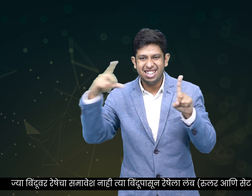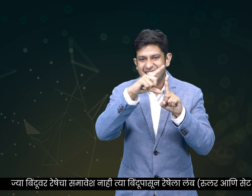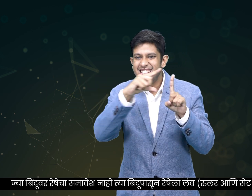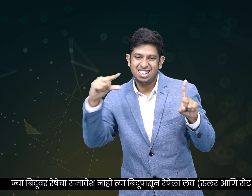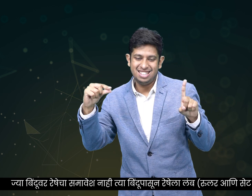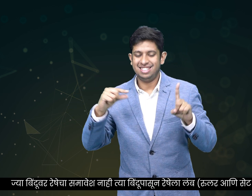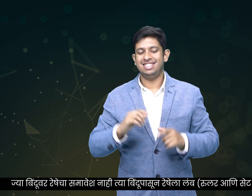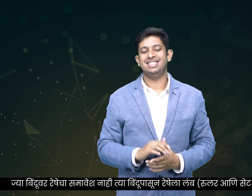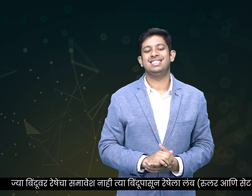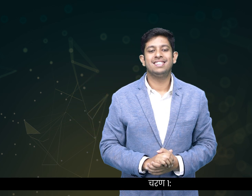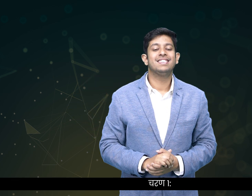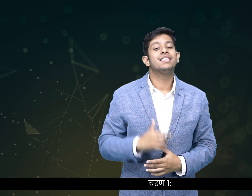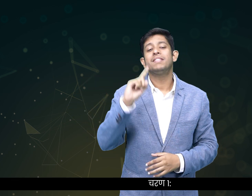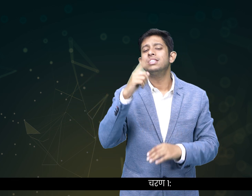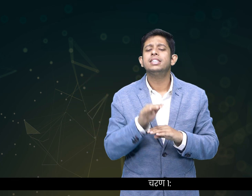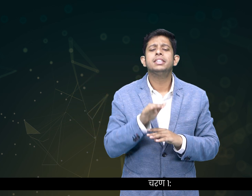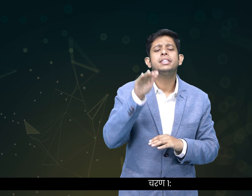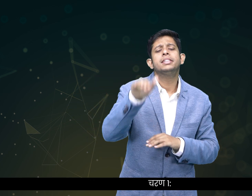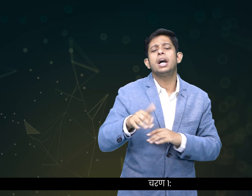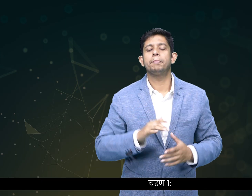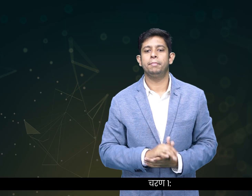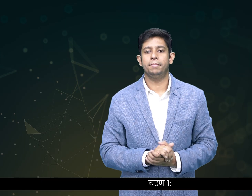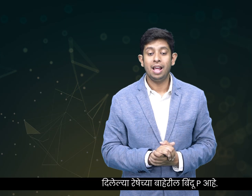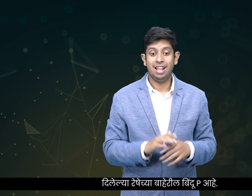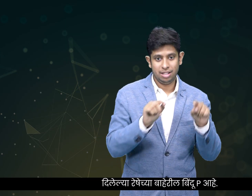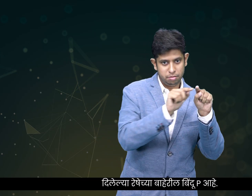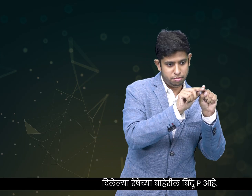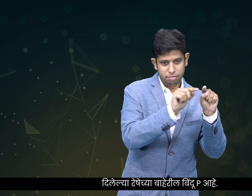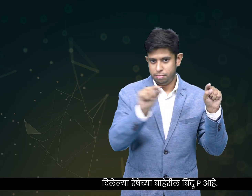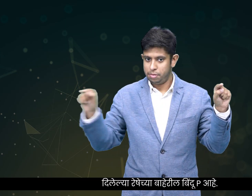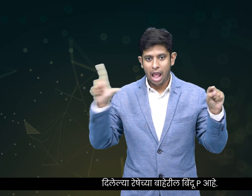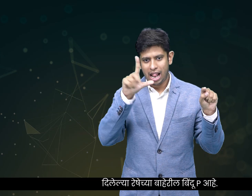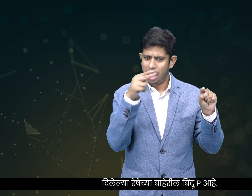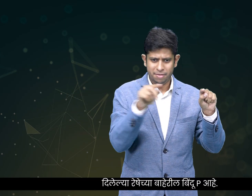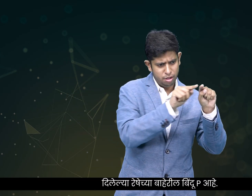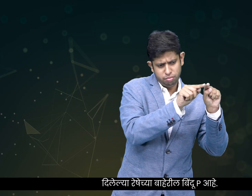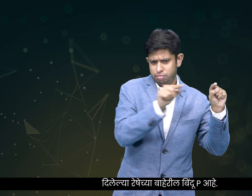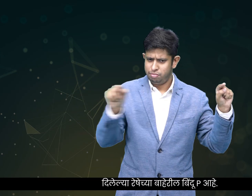वापरून. चरण 1, दिलेल्या रेषेच्या बाहेरील बिंदू P आहे.